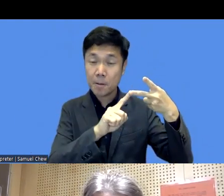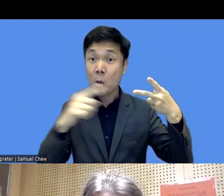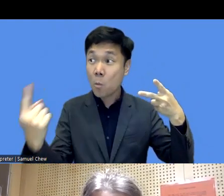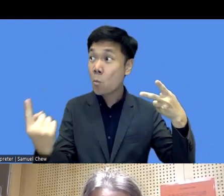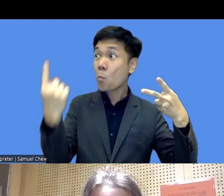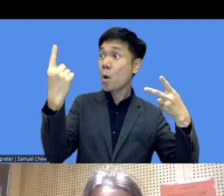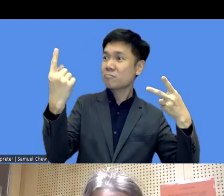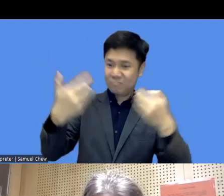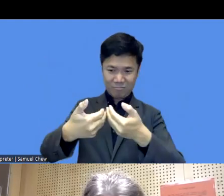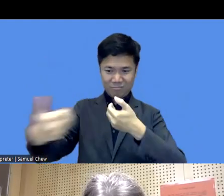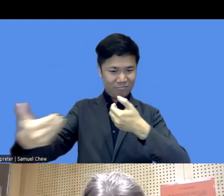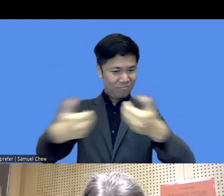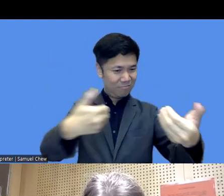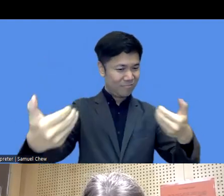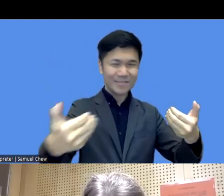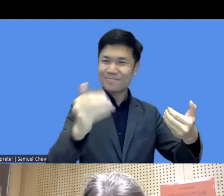El segundo plegado